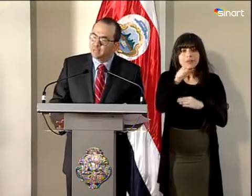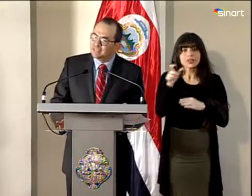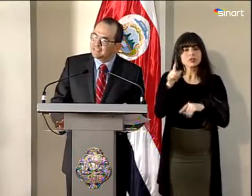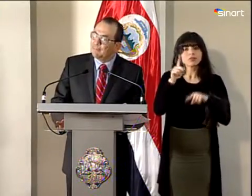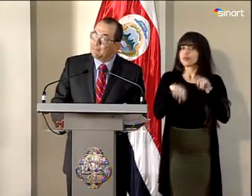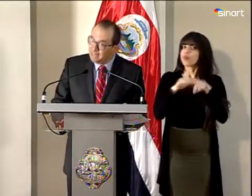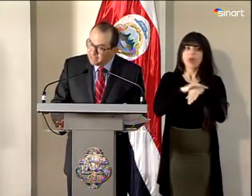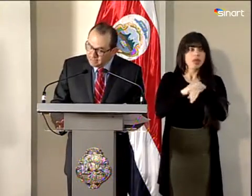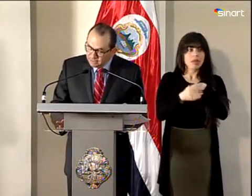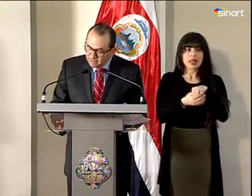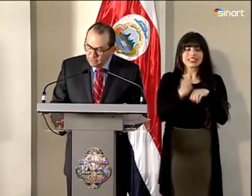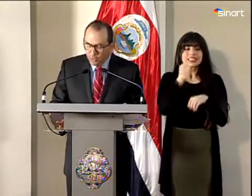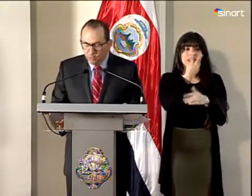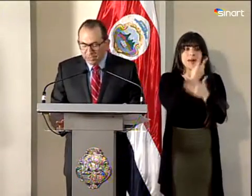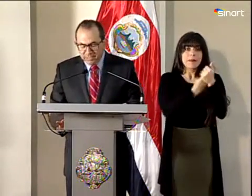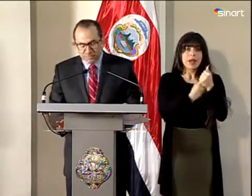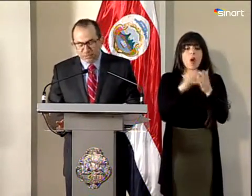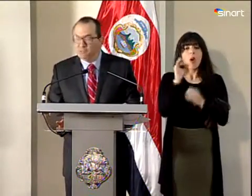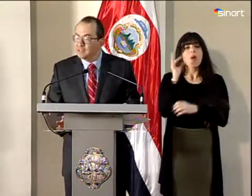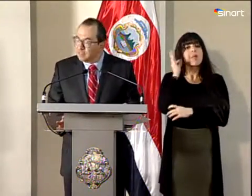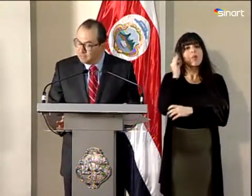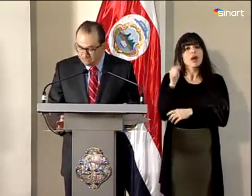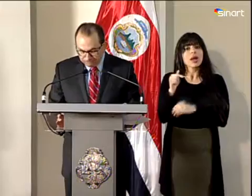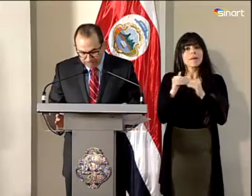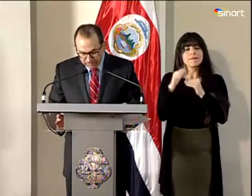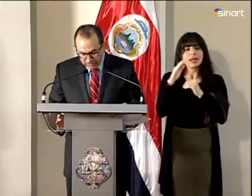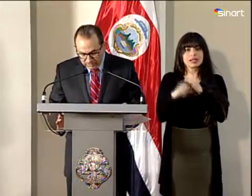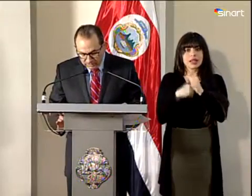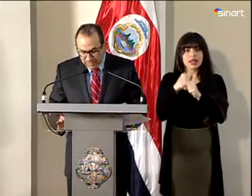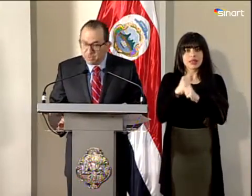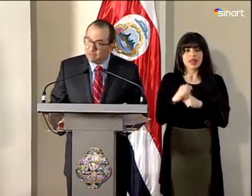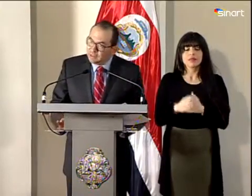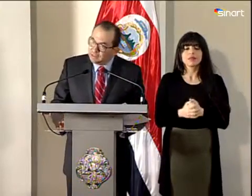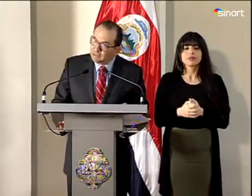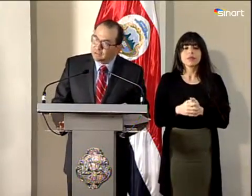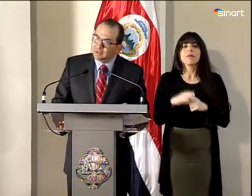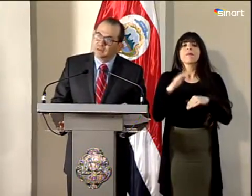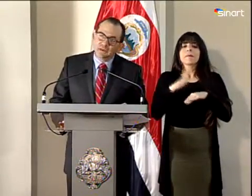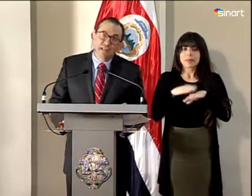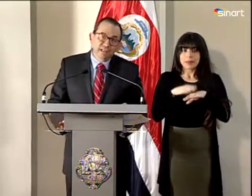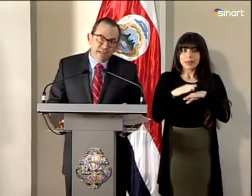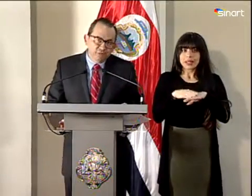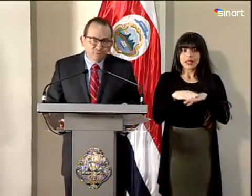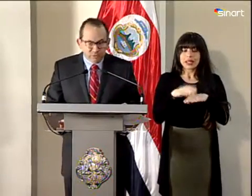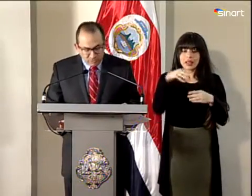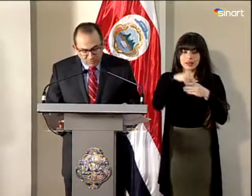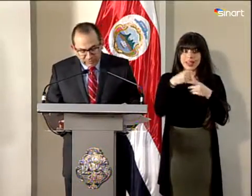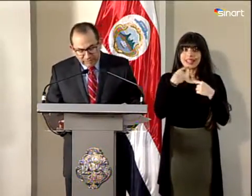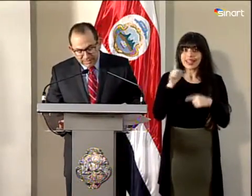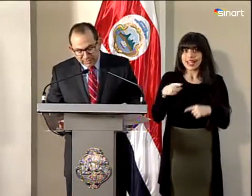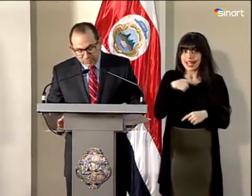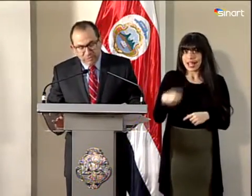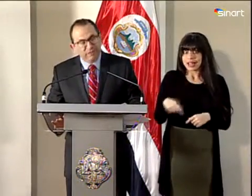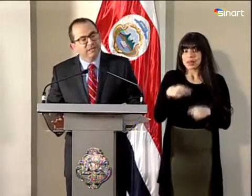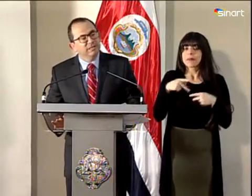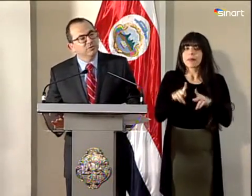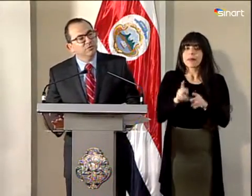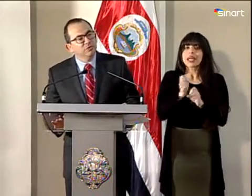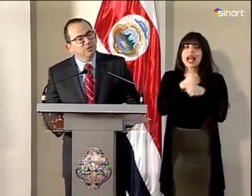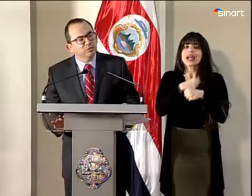que padezcan parejas o mujeres mayores de edad. Se permite en el decreto en cuestión la realización de